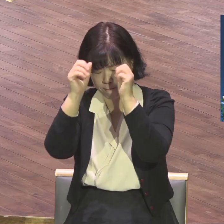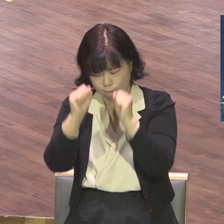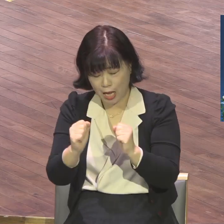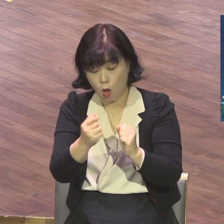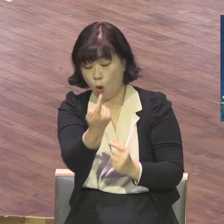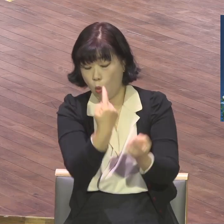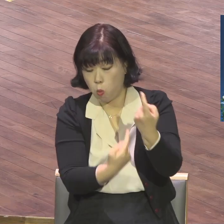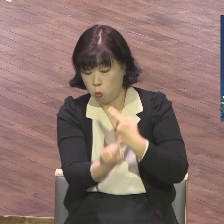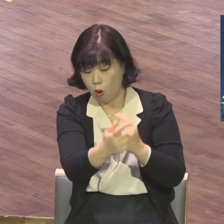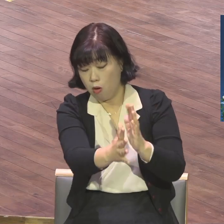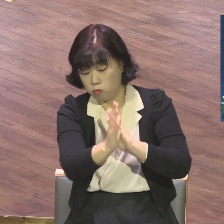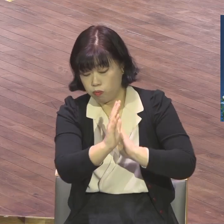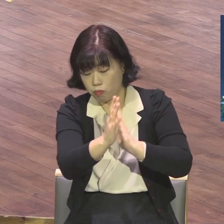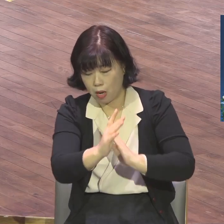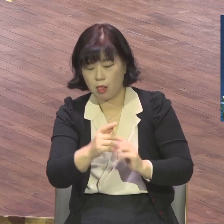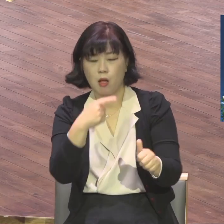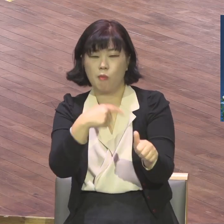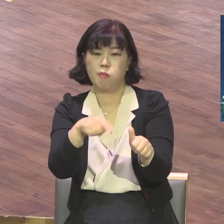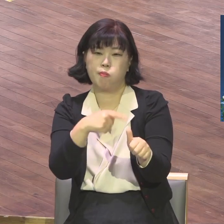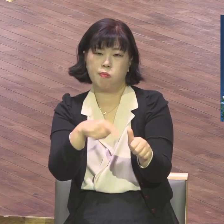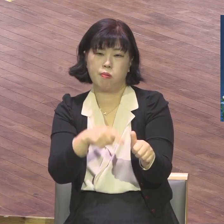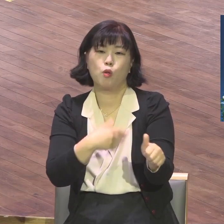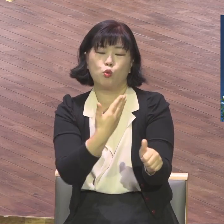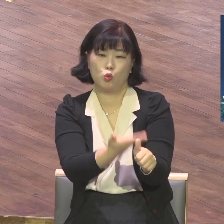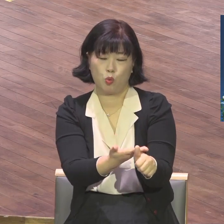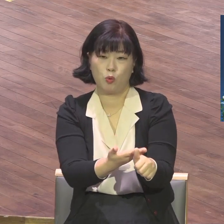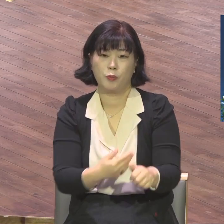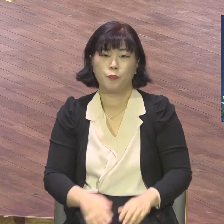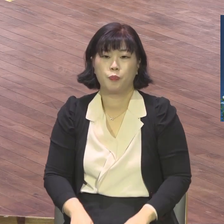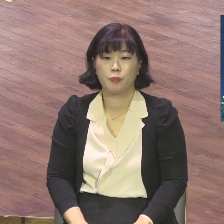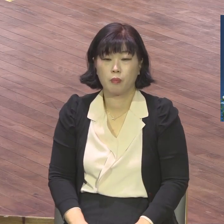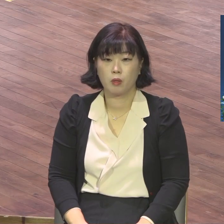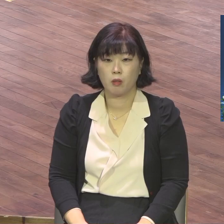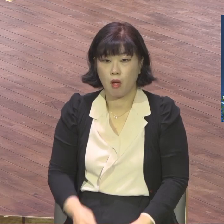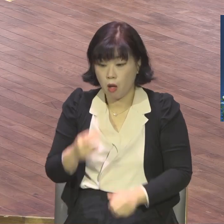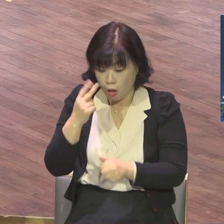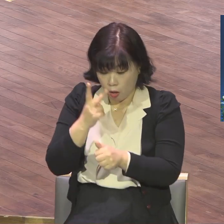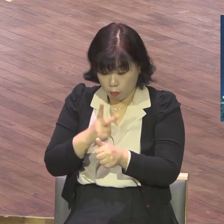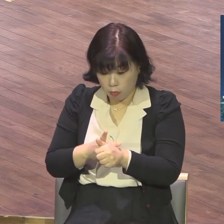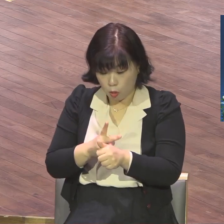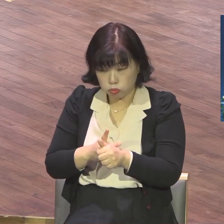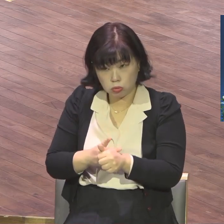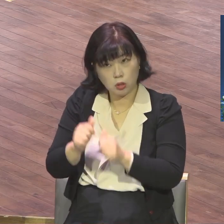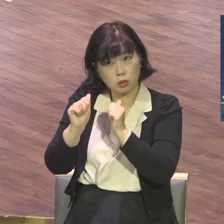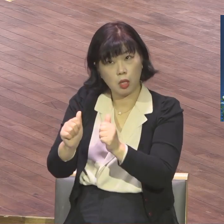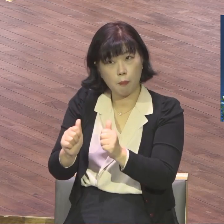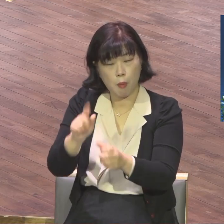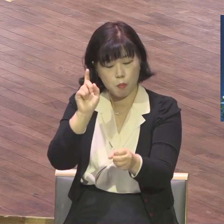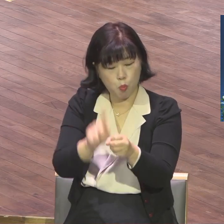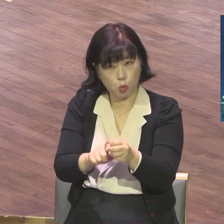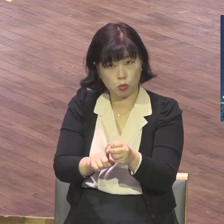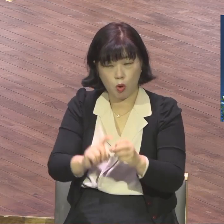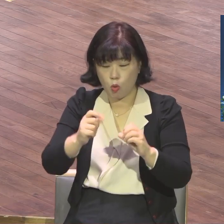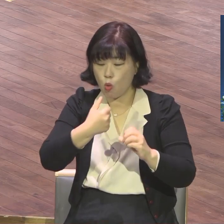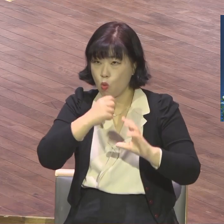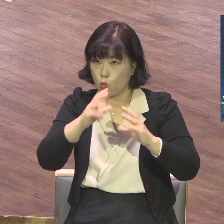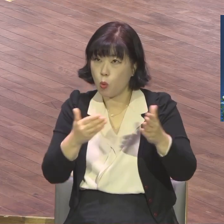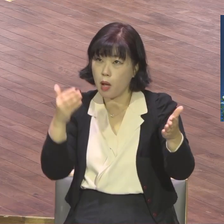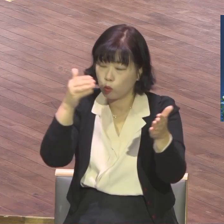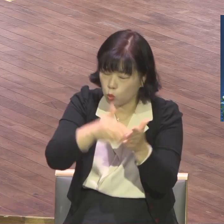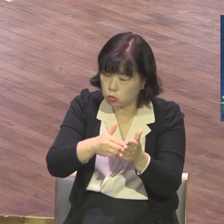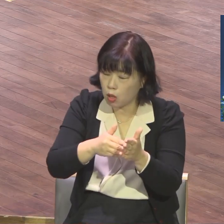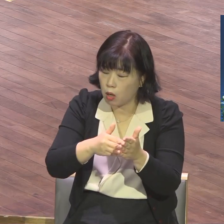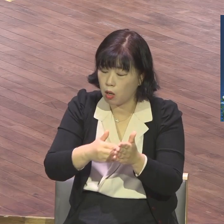바울에 대한 재판은 당시 진행이 잘 안 되었어요. 당시에는 황제의